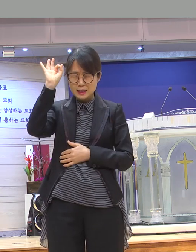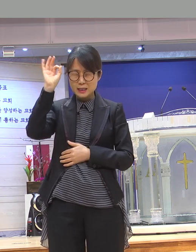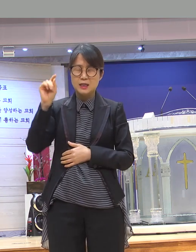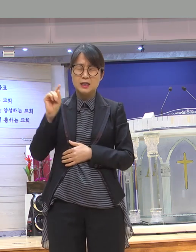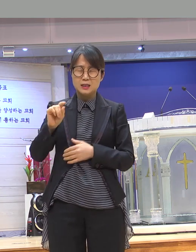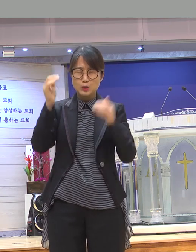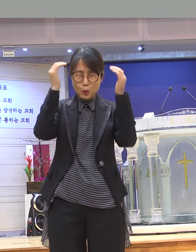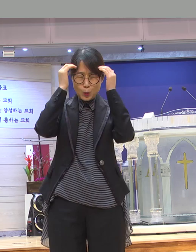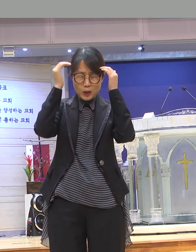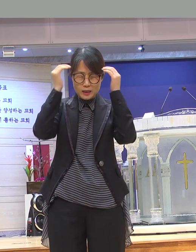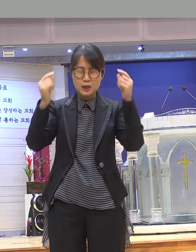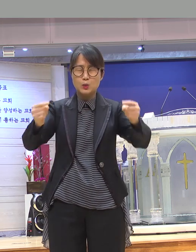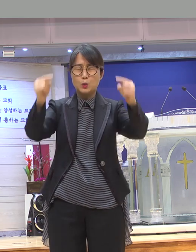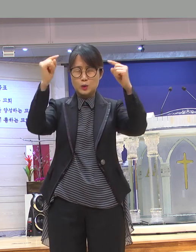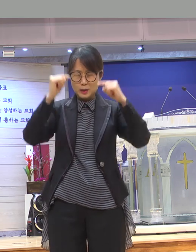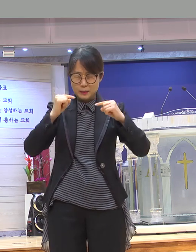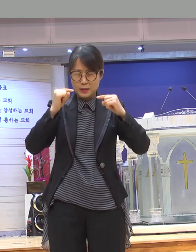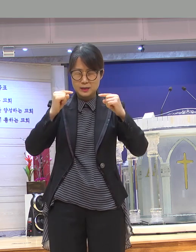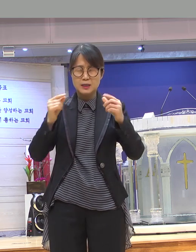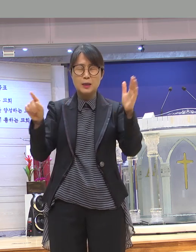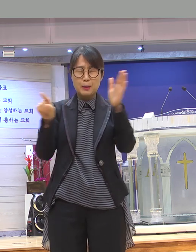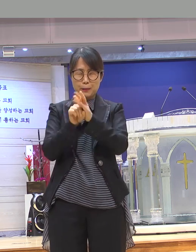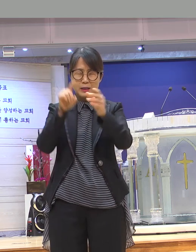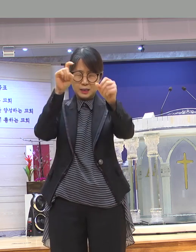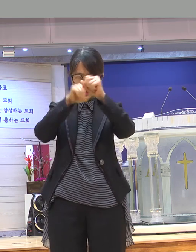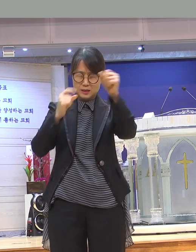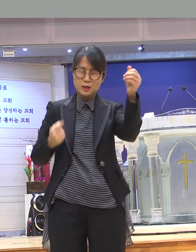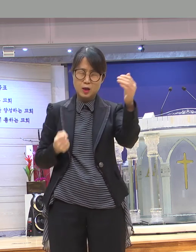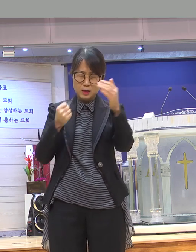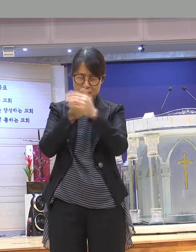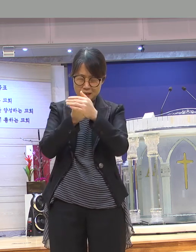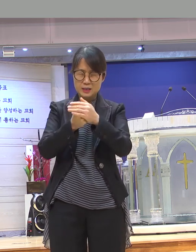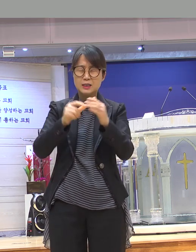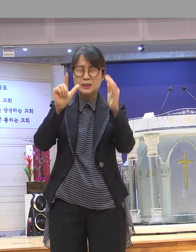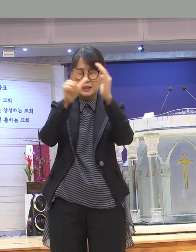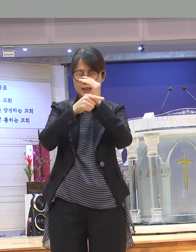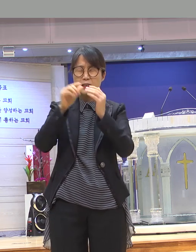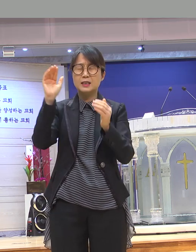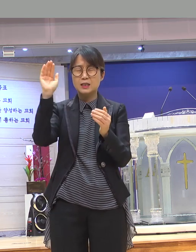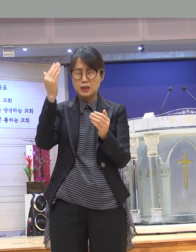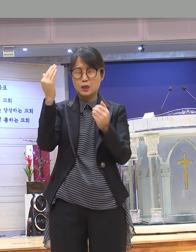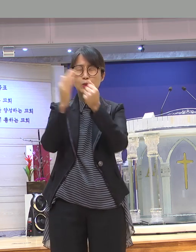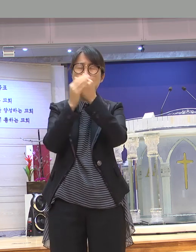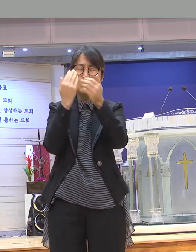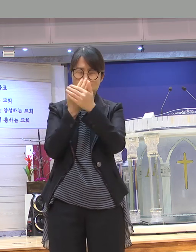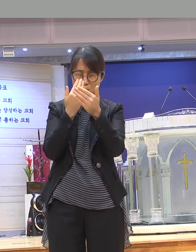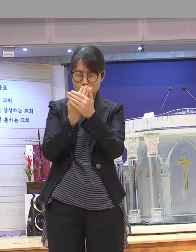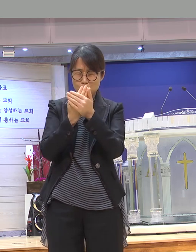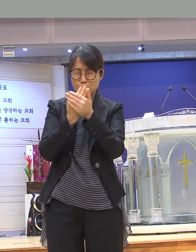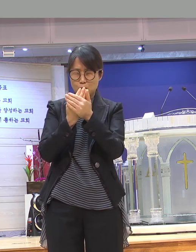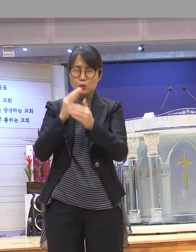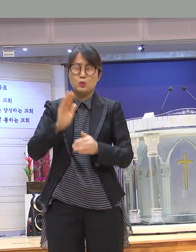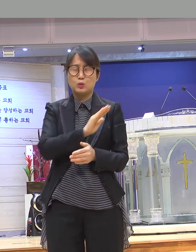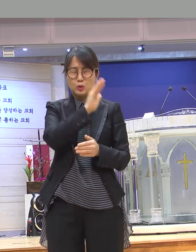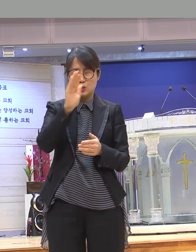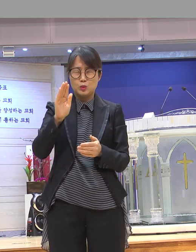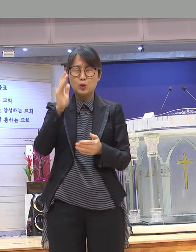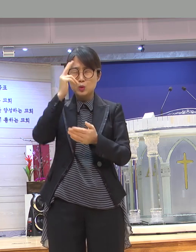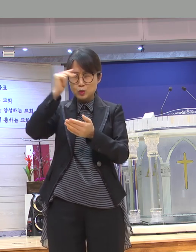깨닫고 저희들도 그 고난에 동참하려는 신앙적 계리를 다짐할 수 있도록 은혜를 베풀어